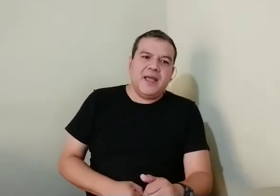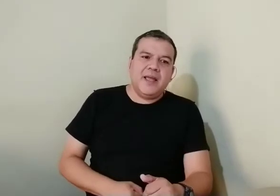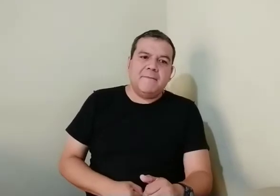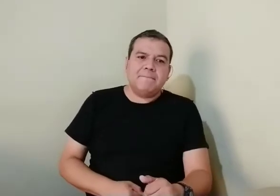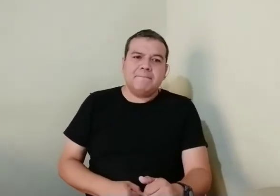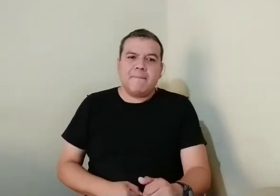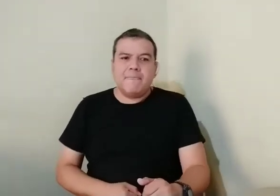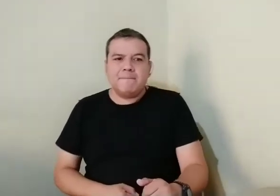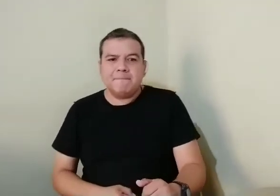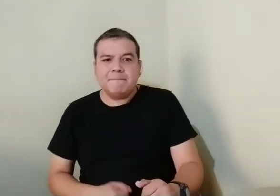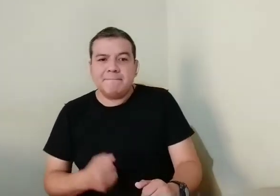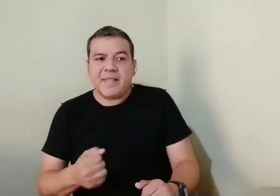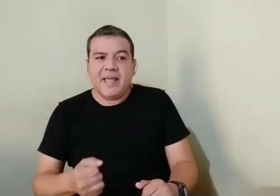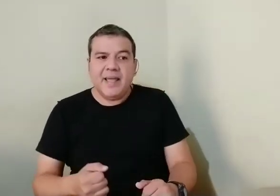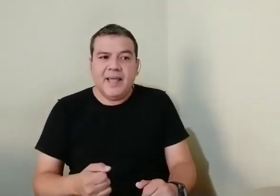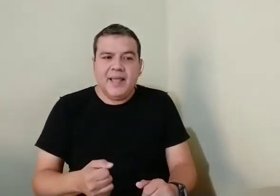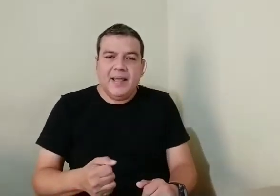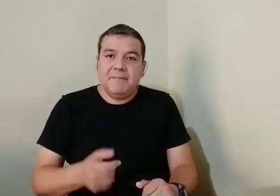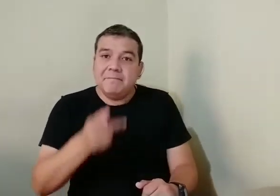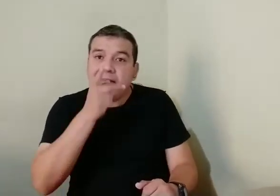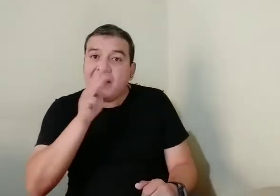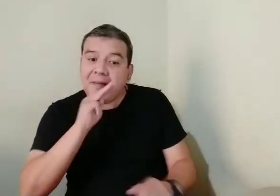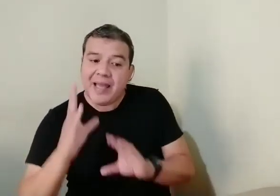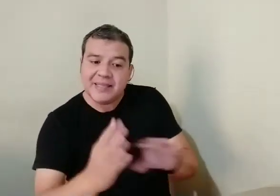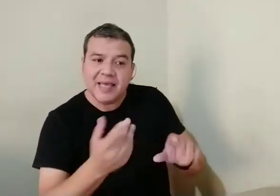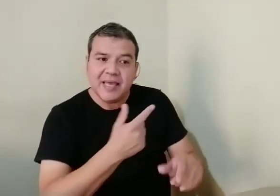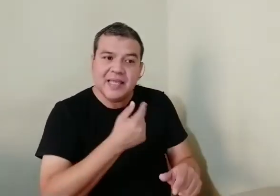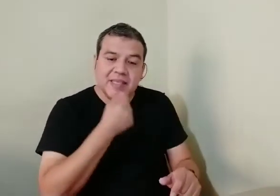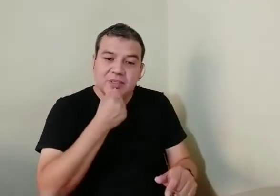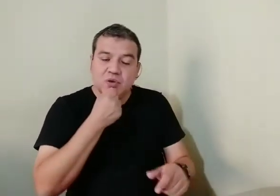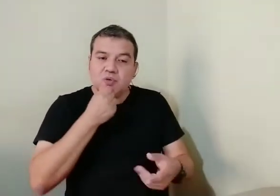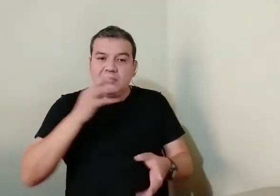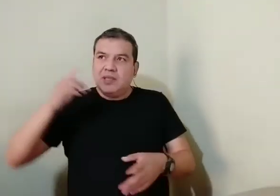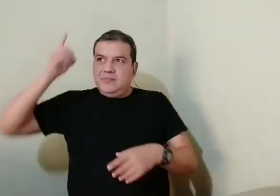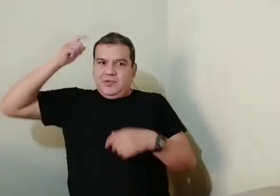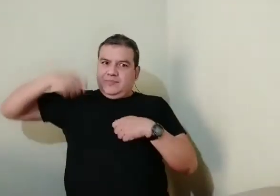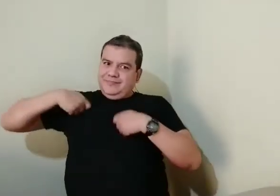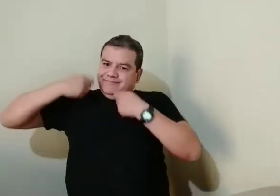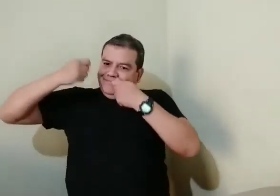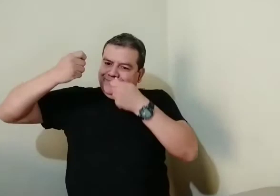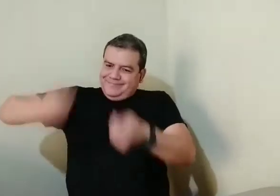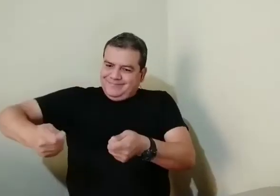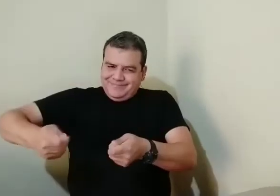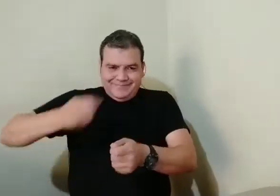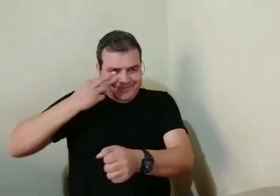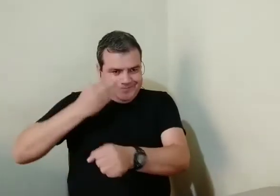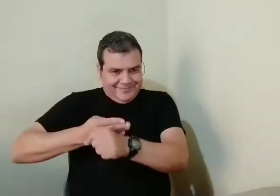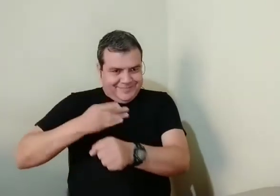padres necesitan urgentemente una preparación cuidadosa y cabal